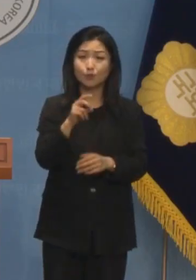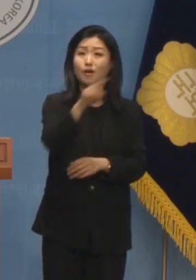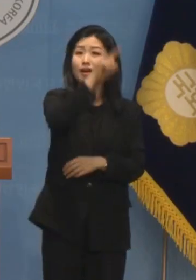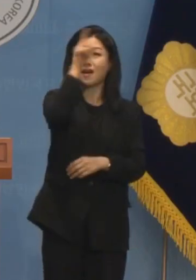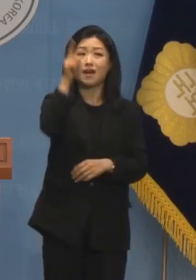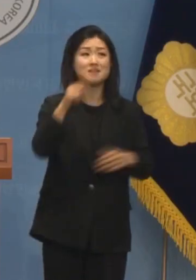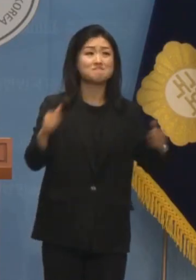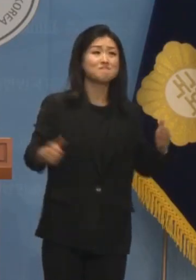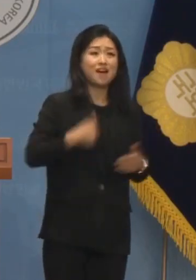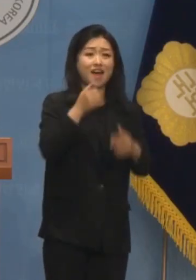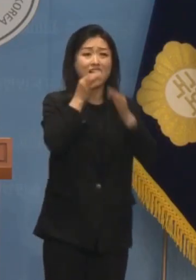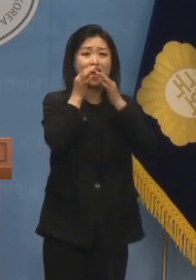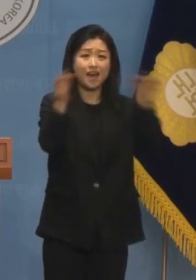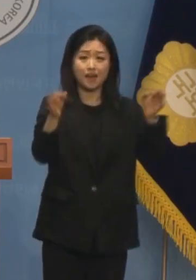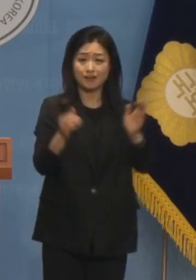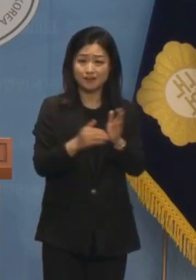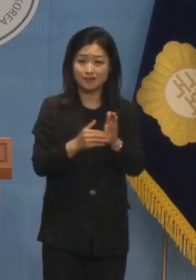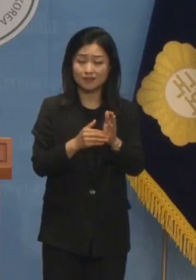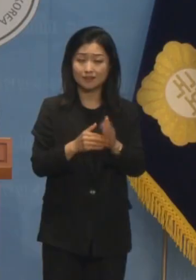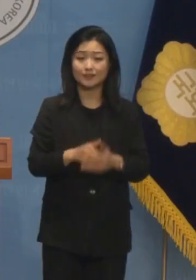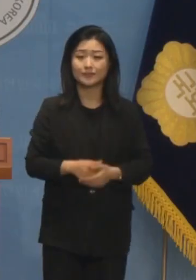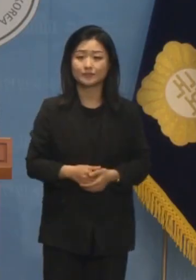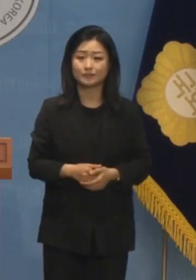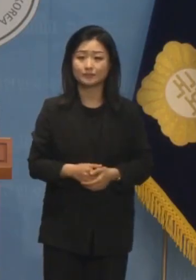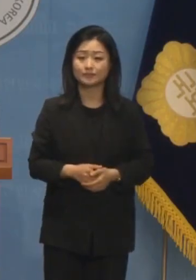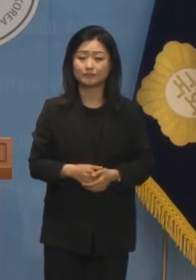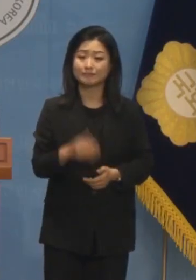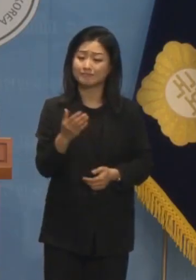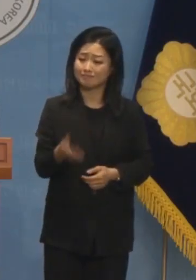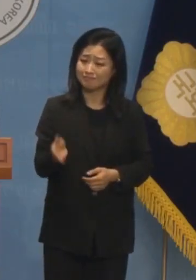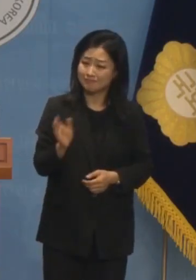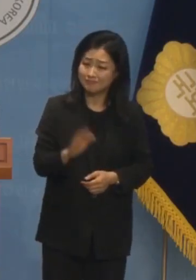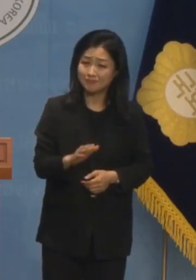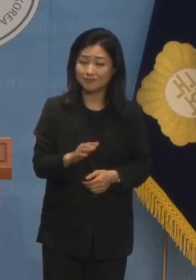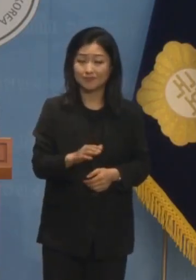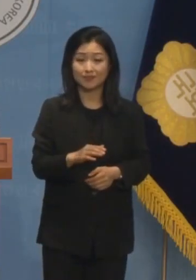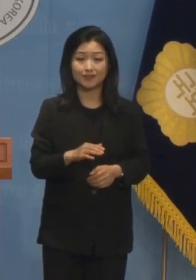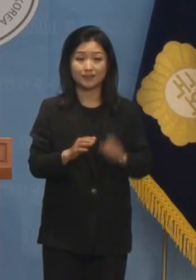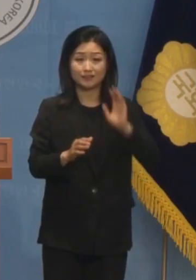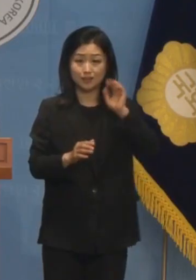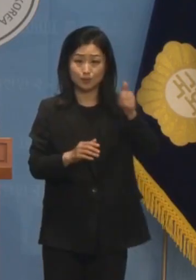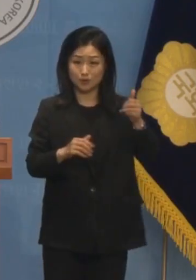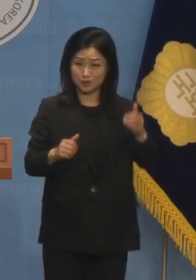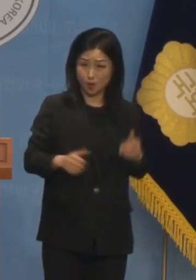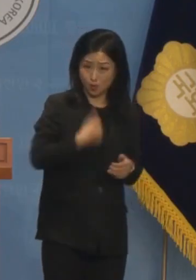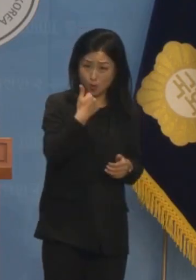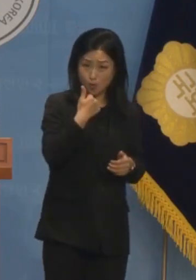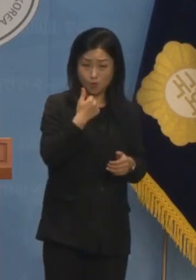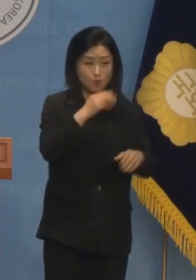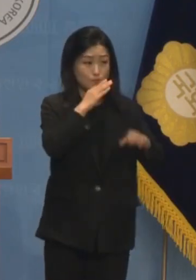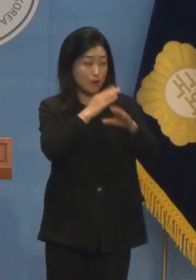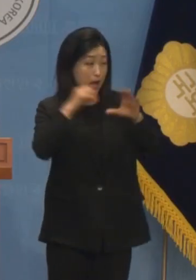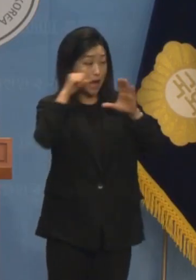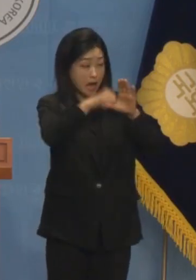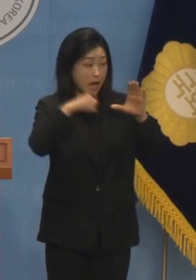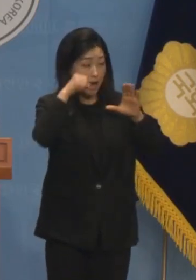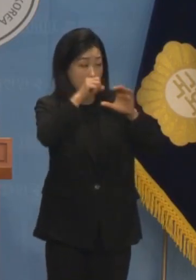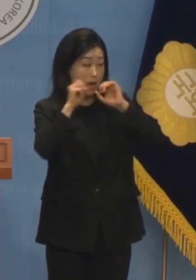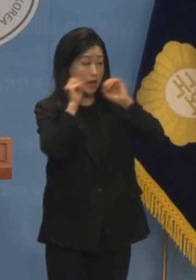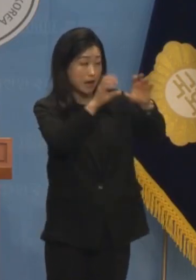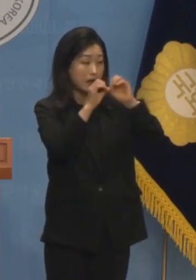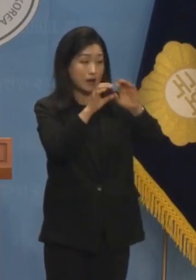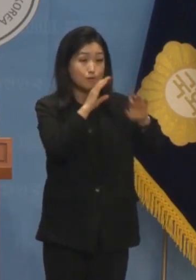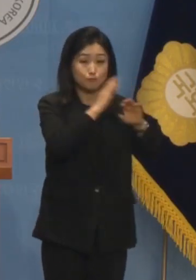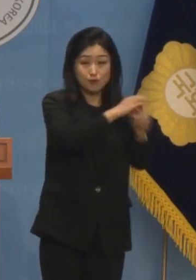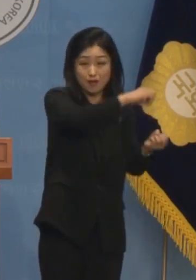대고 소리만 버럭버럭 지르고 있습니다. 하지만 윤 대통령의 경로도 강화된 대북 확성기 방송도 날아오는